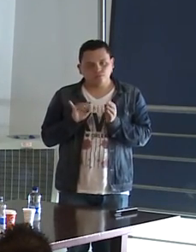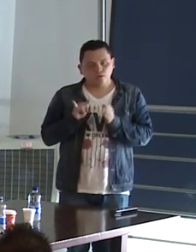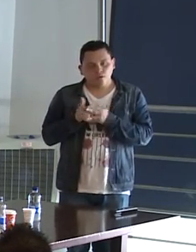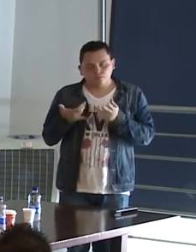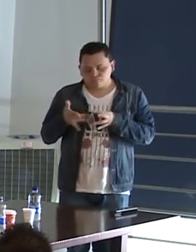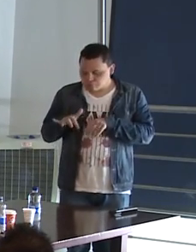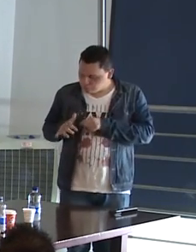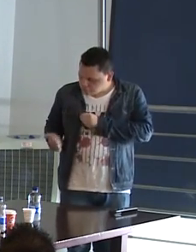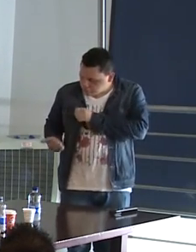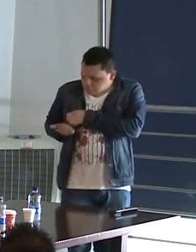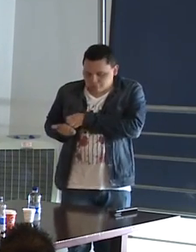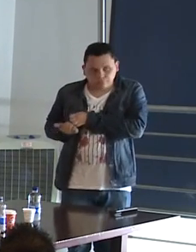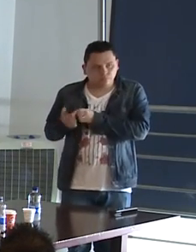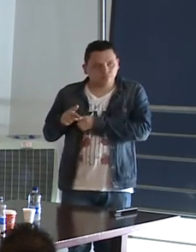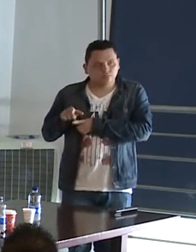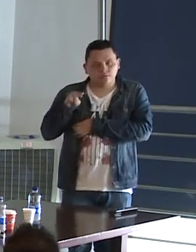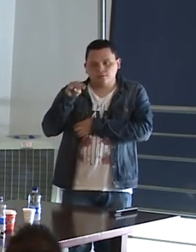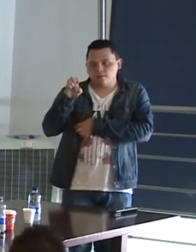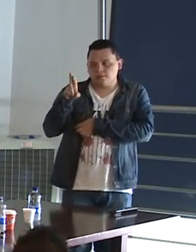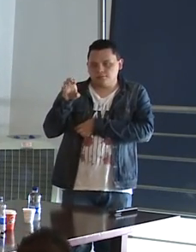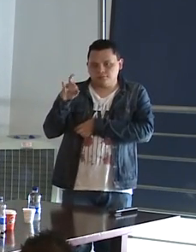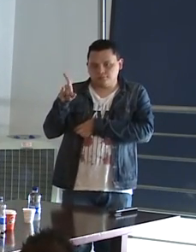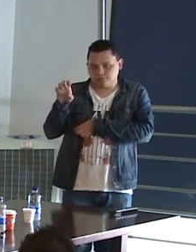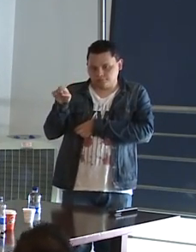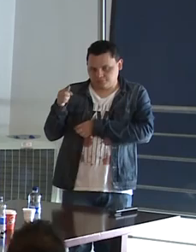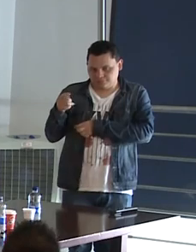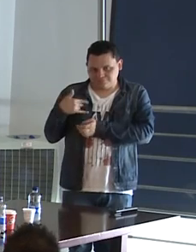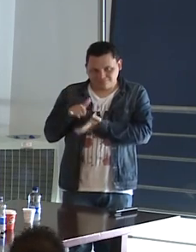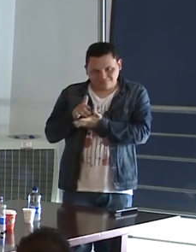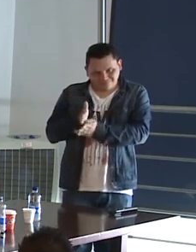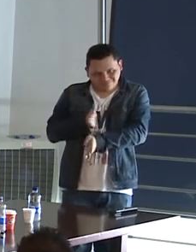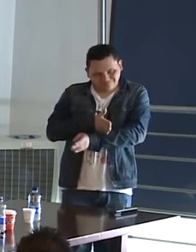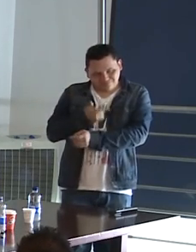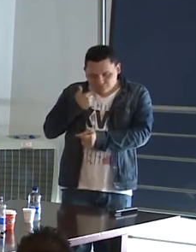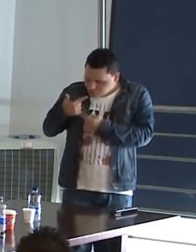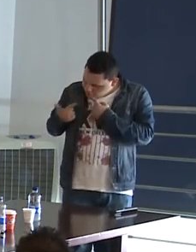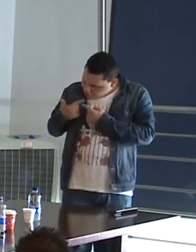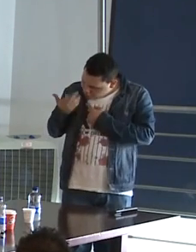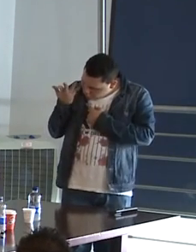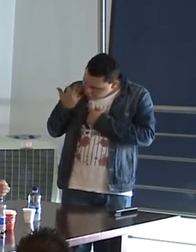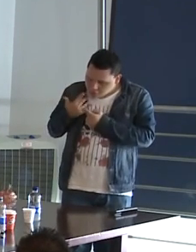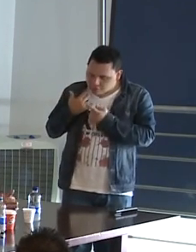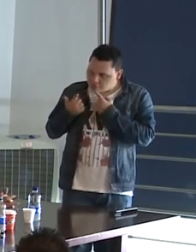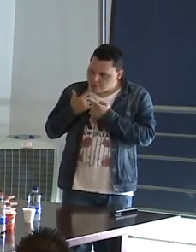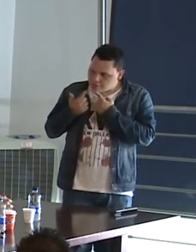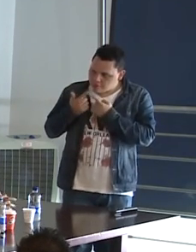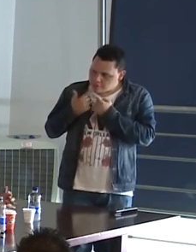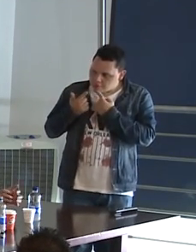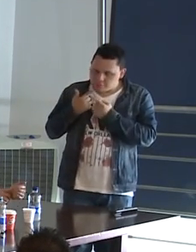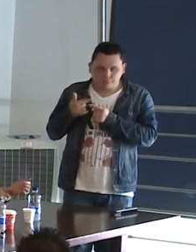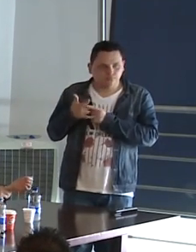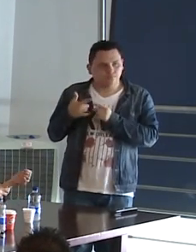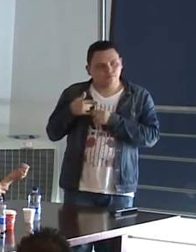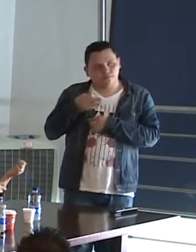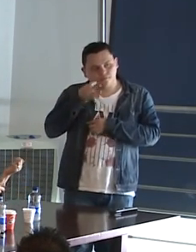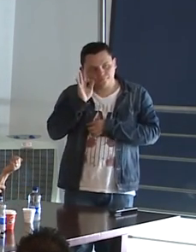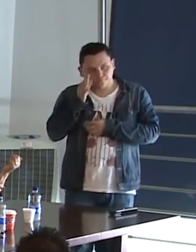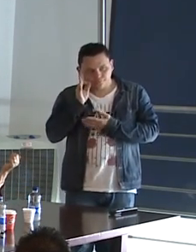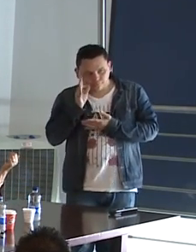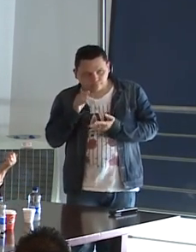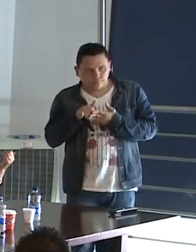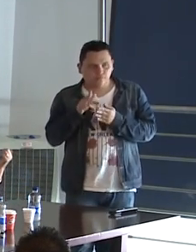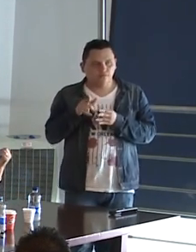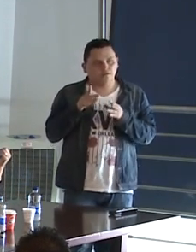asignaron era Merceditas. Hablábamos a diario, tomábamos tinto